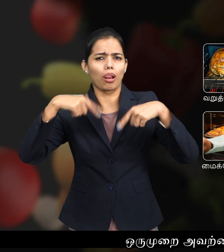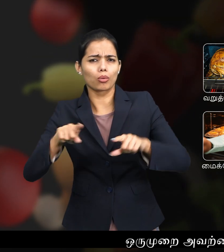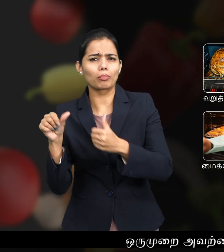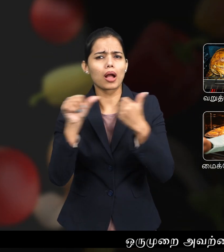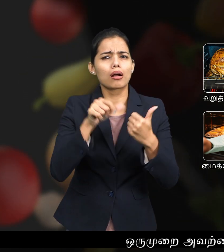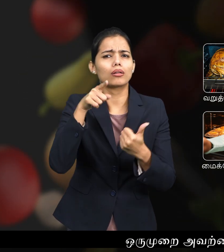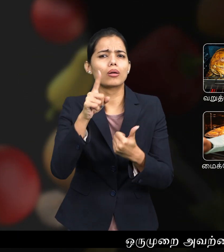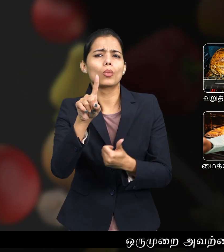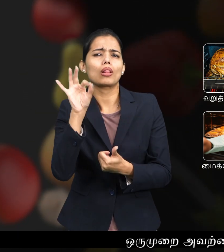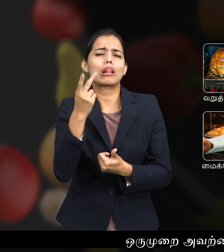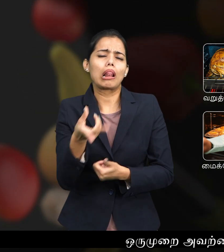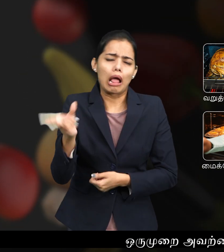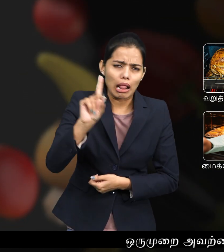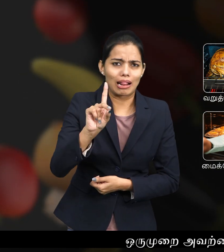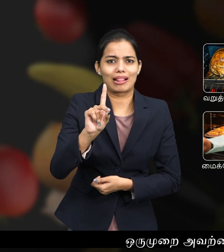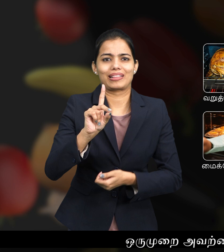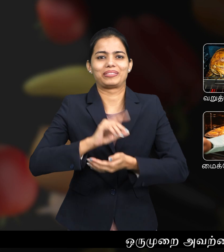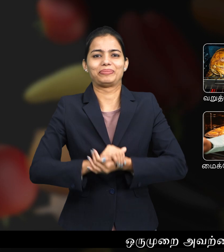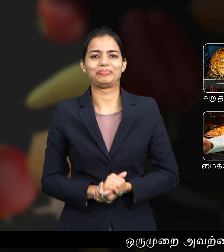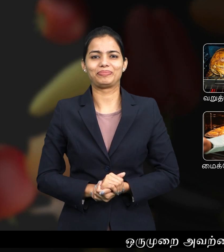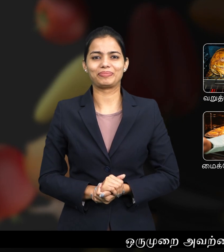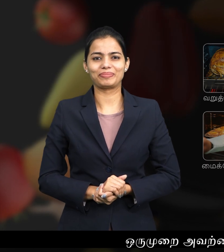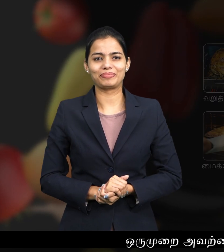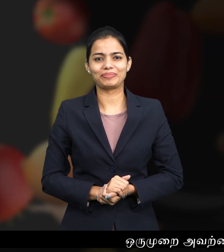ஒரு முறை அவற்றை நினைவு கூர்வோம்.